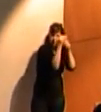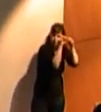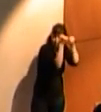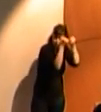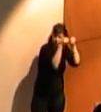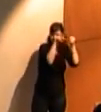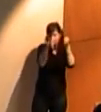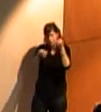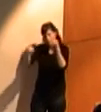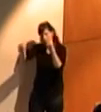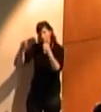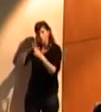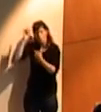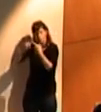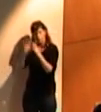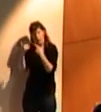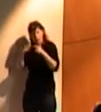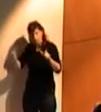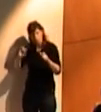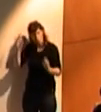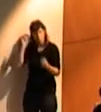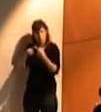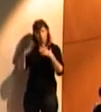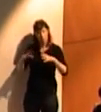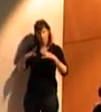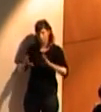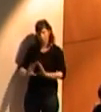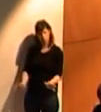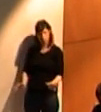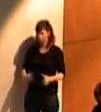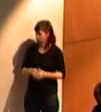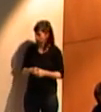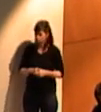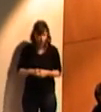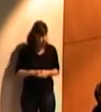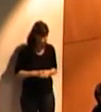de l'accessibilité au sens stricto sensu du terme.